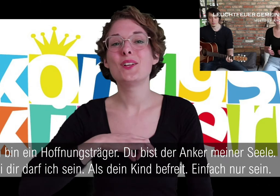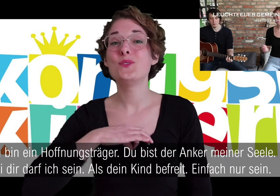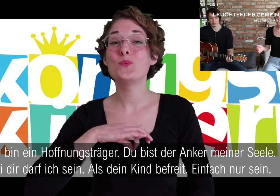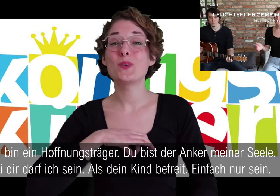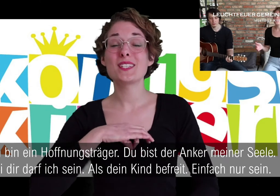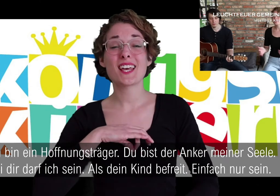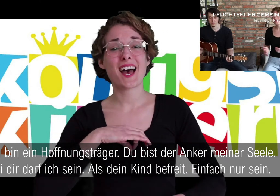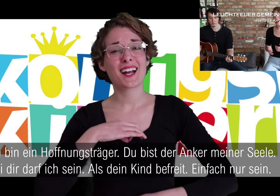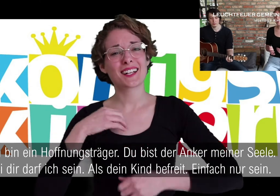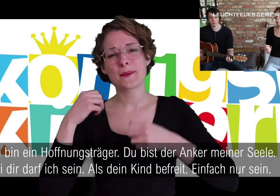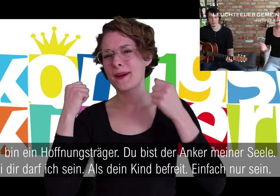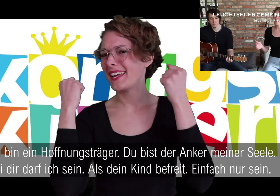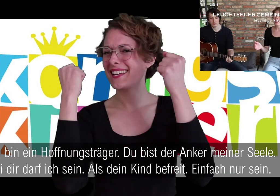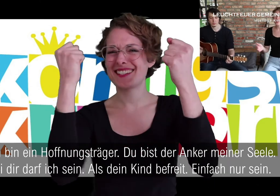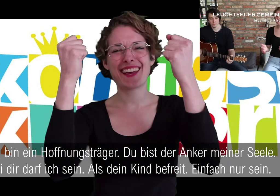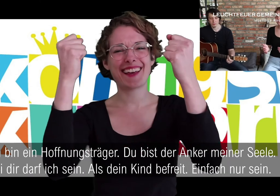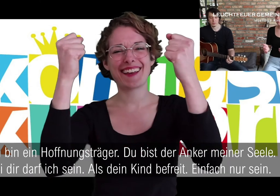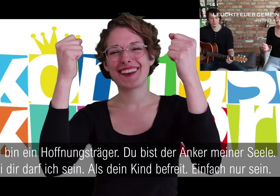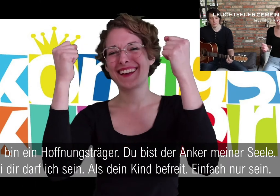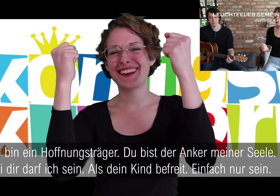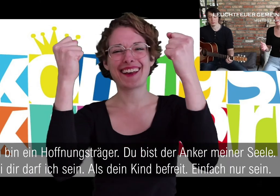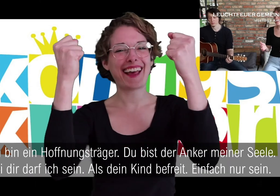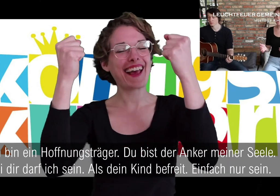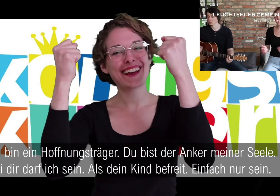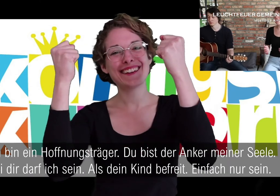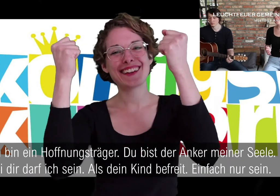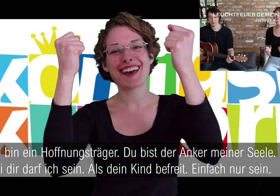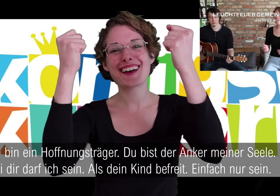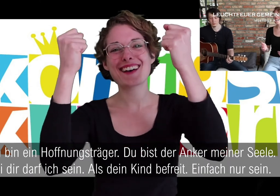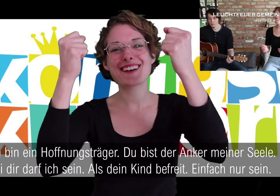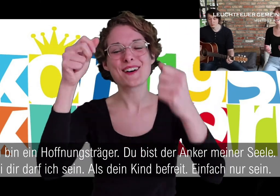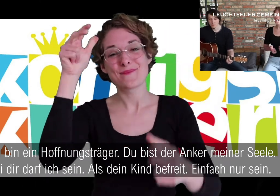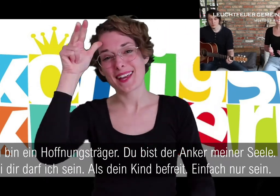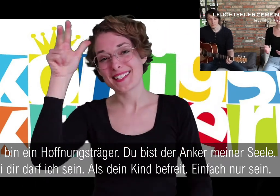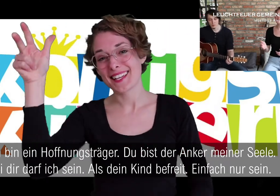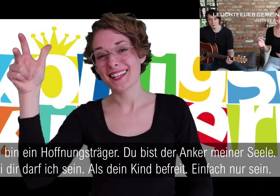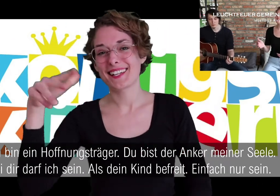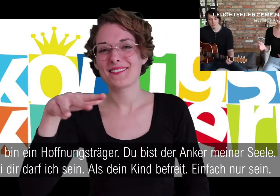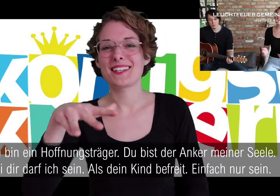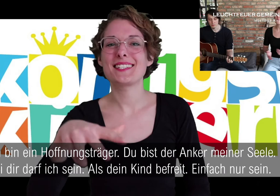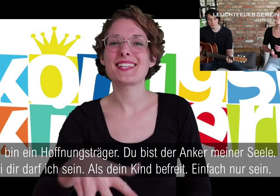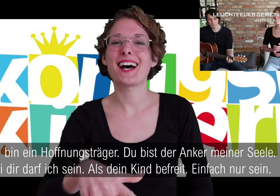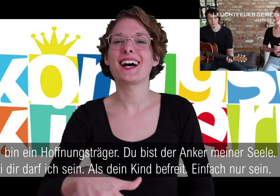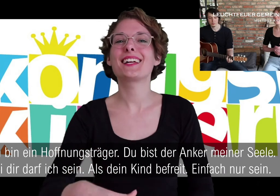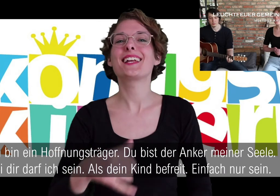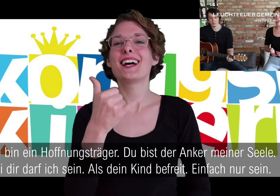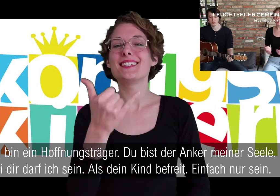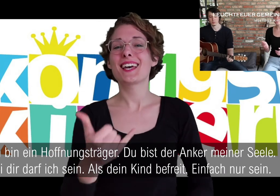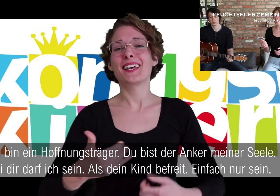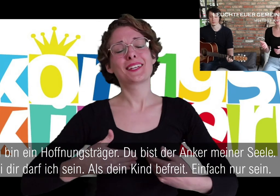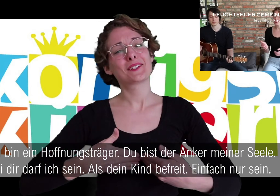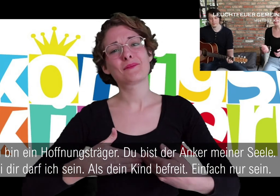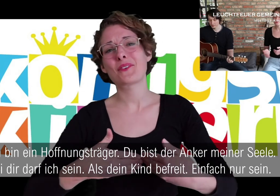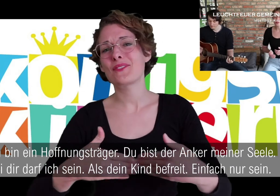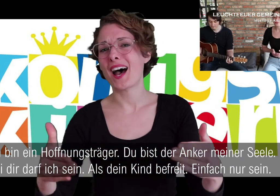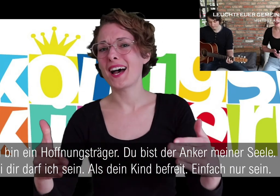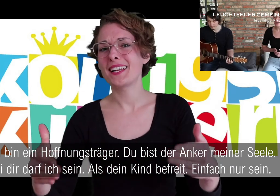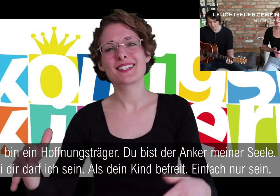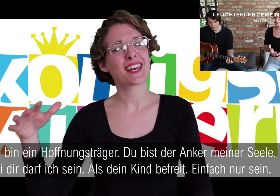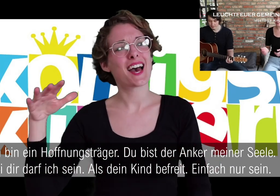Hoffnungsträger, du bist der Anker meiner Seele. Bei dir darf ich sein, als dein